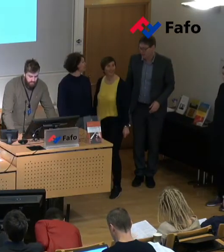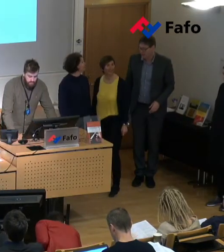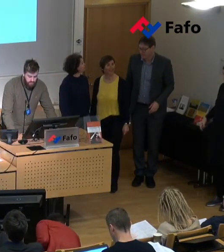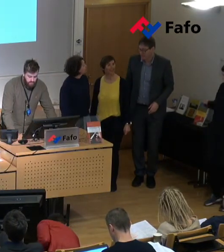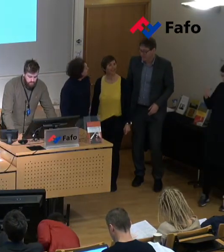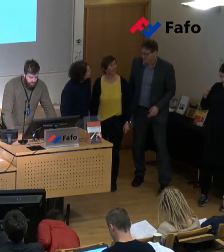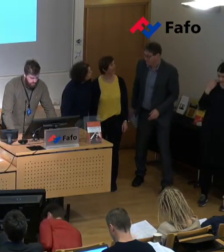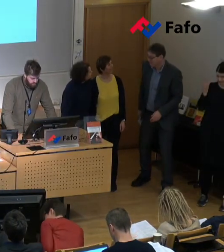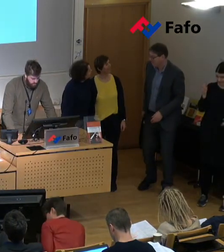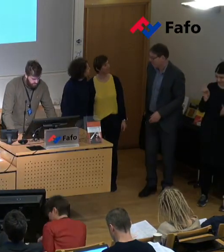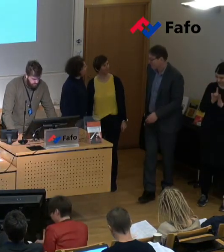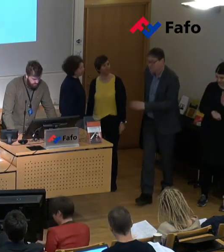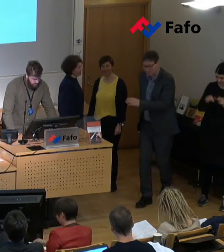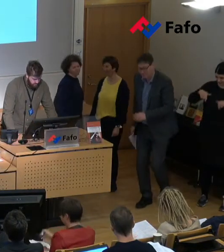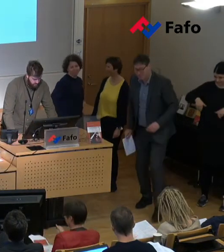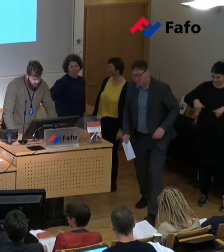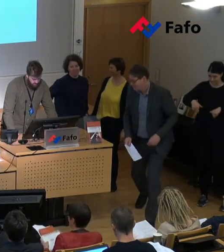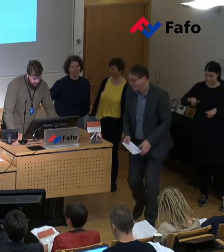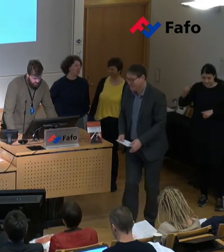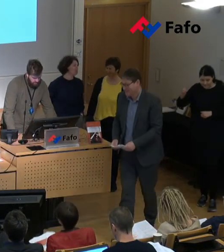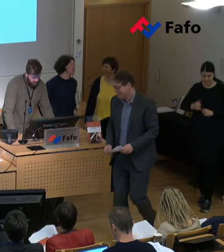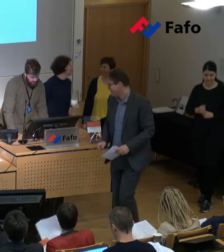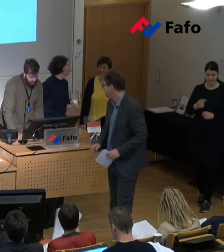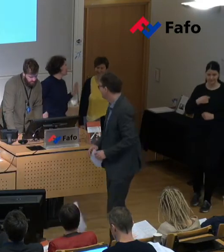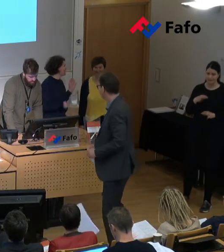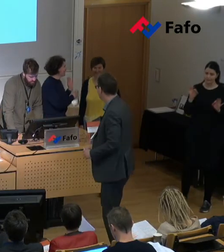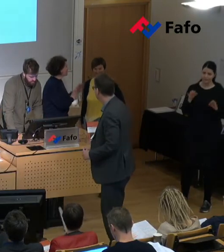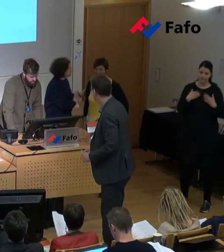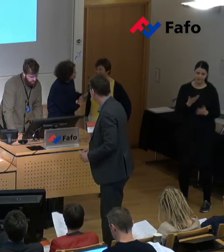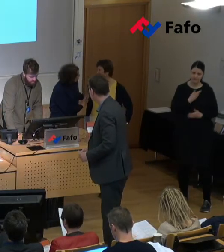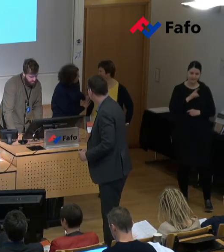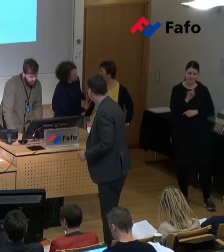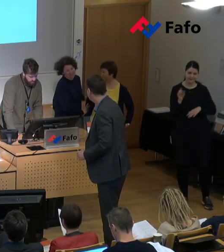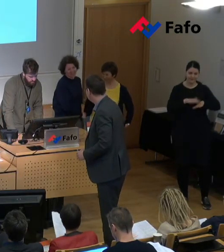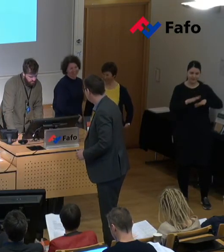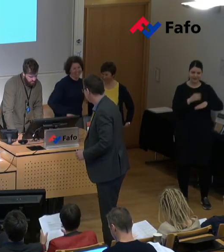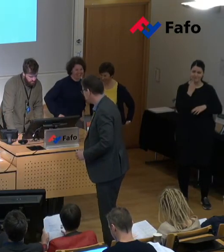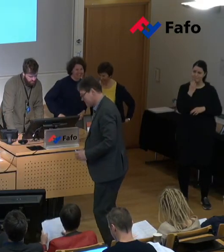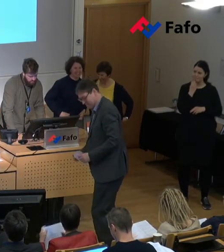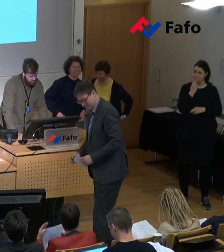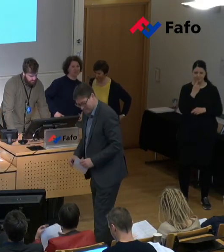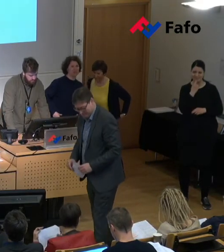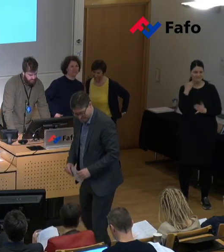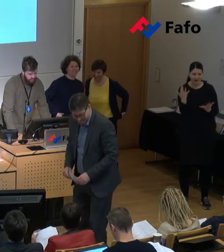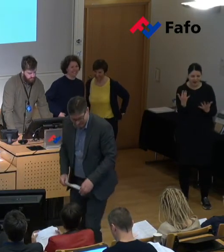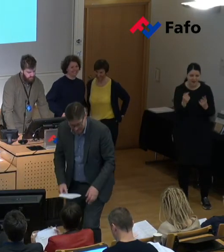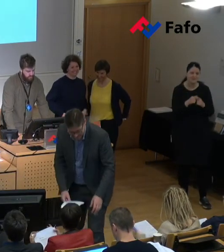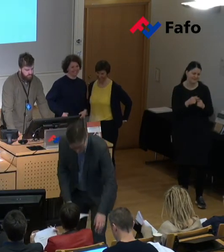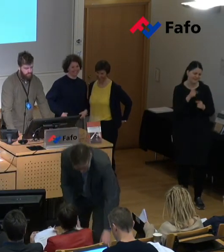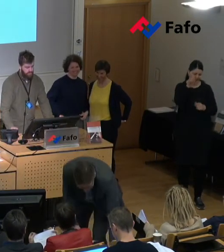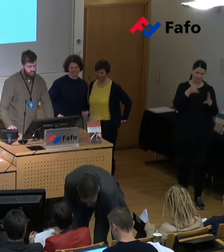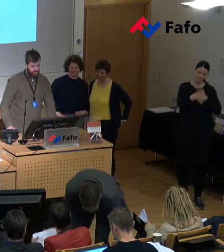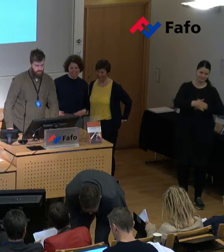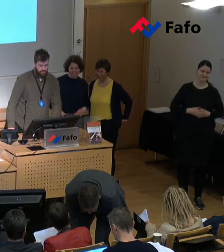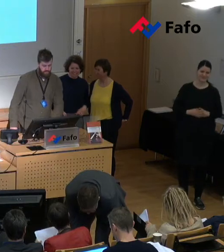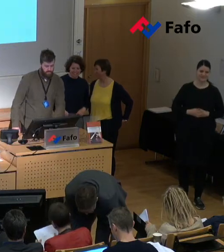Skal dere være her samtidig? Ja. Vi har ikke fått så mye tid til å planlegge hvem som skal si hva. Vi skal nok få det til, hva